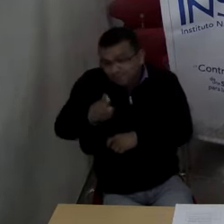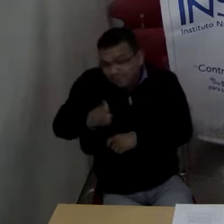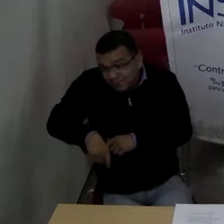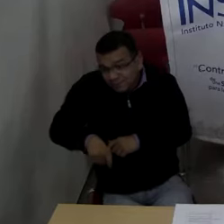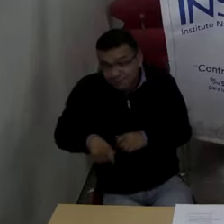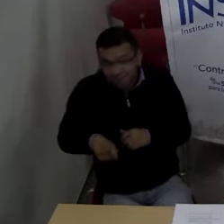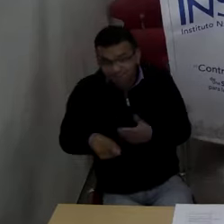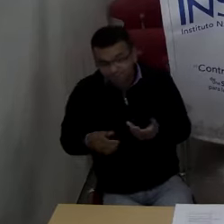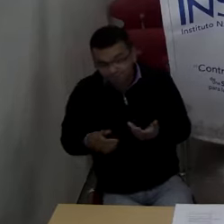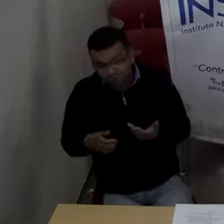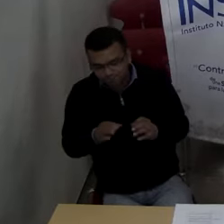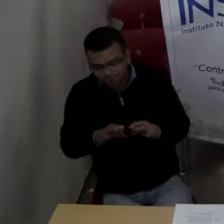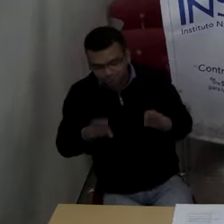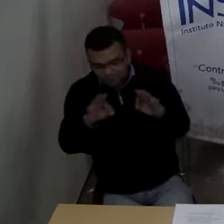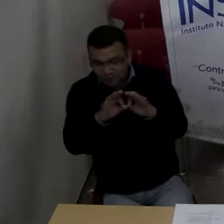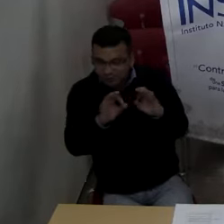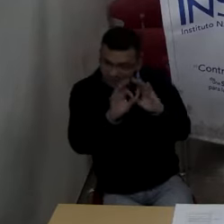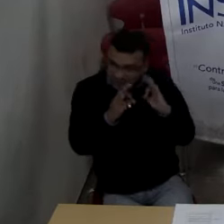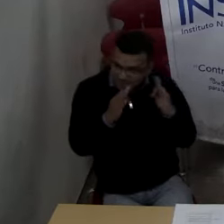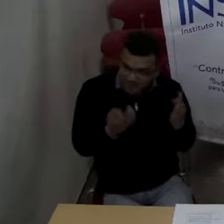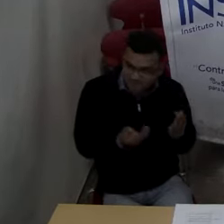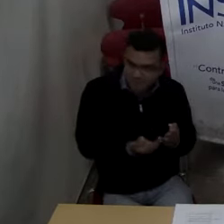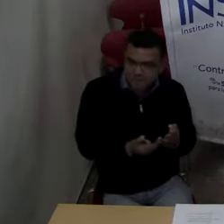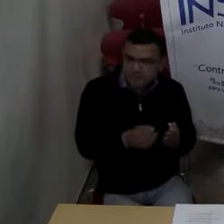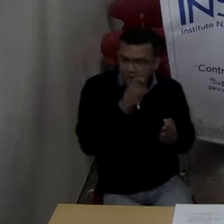del otro padre del hijo